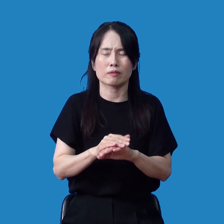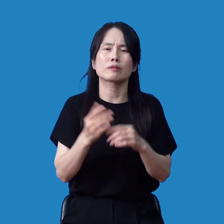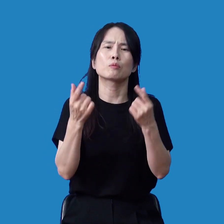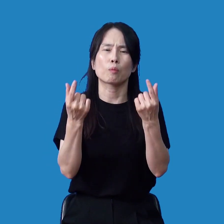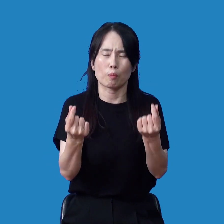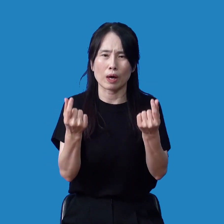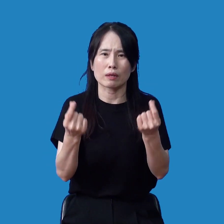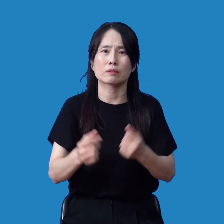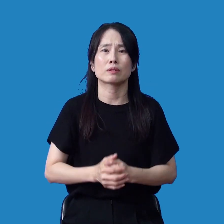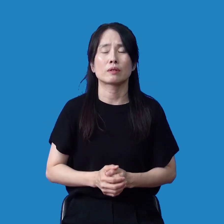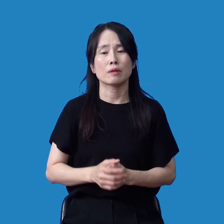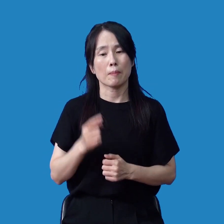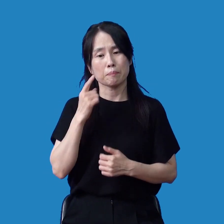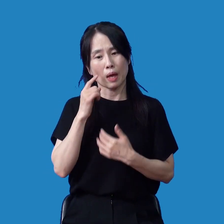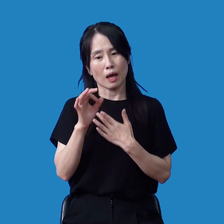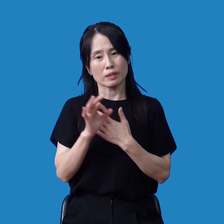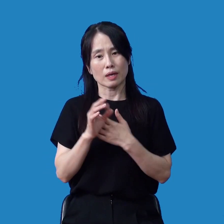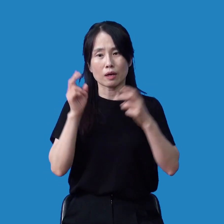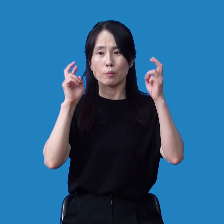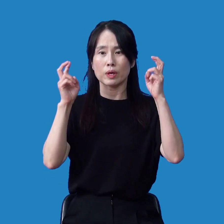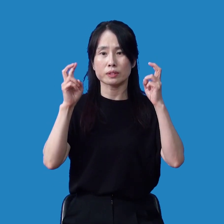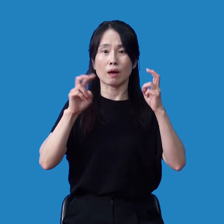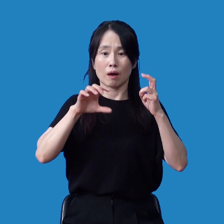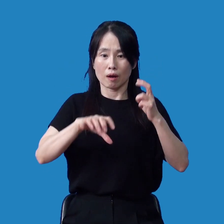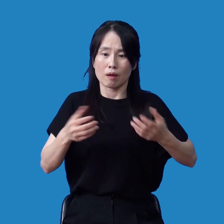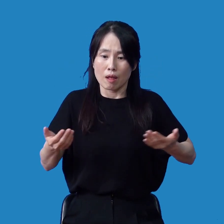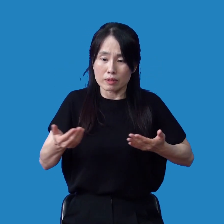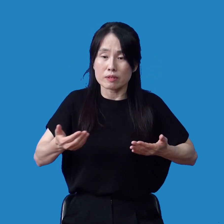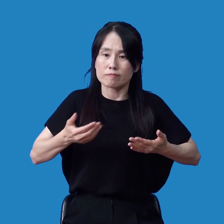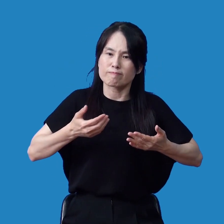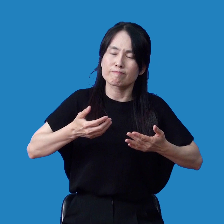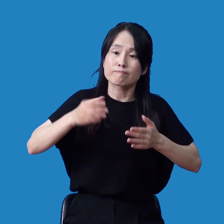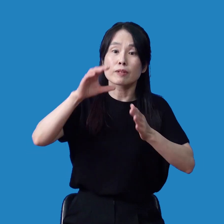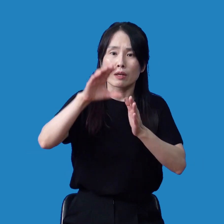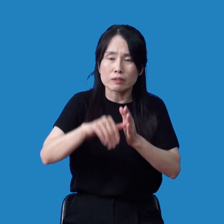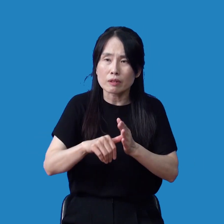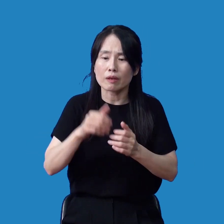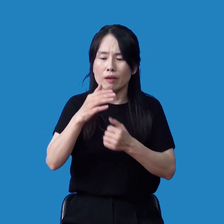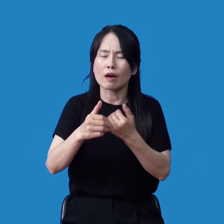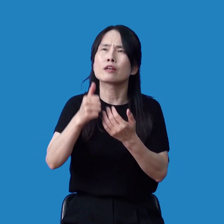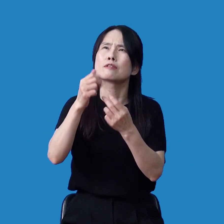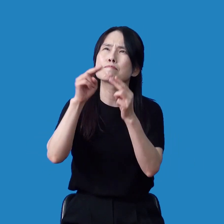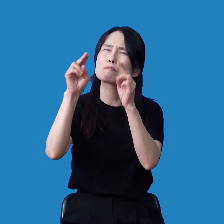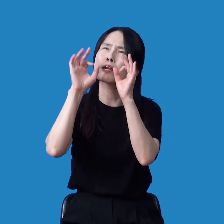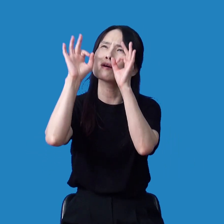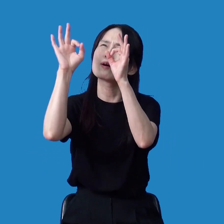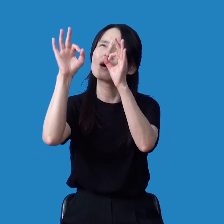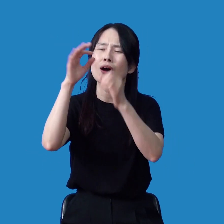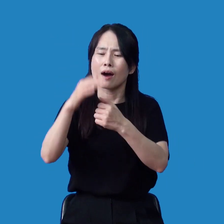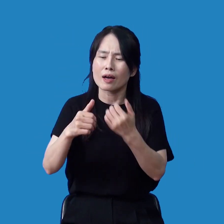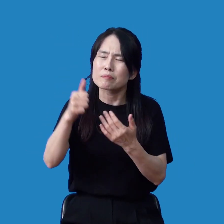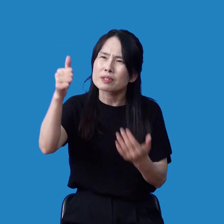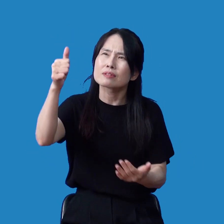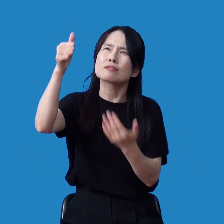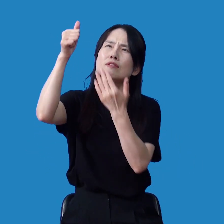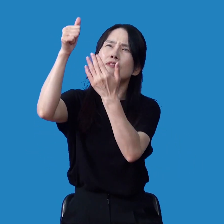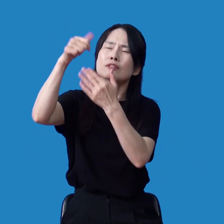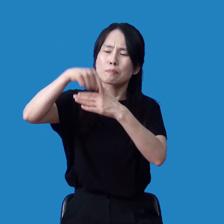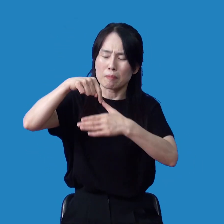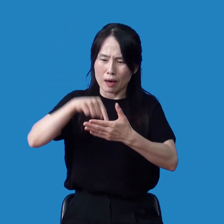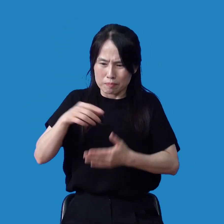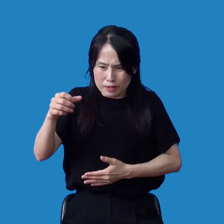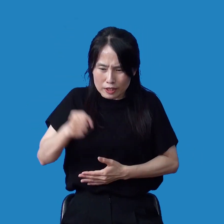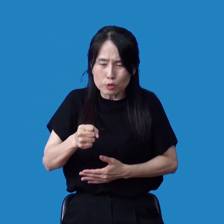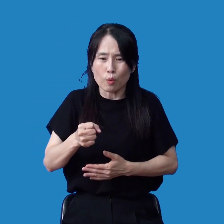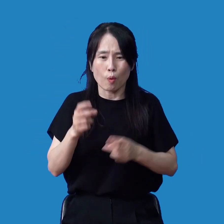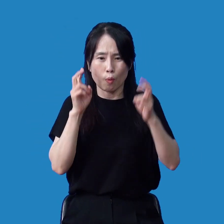만약에 직장에서 일을 할 때도 그 정도의 마음으로 하나님만 바라보면서 하나님께 바쳐드리는 그런